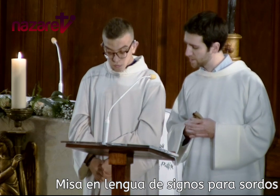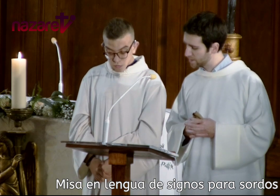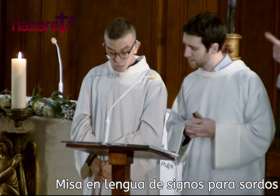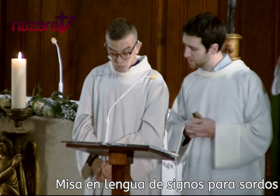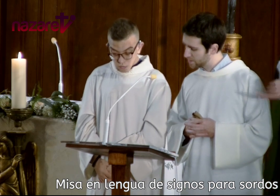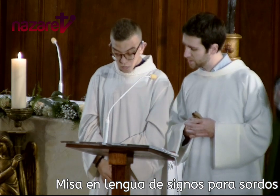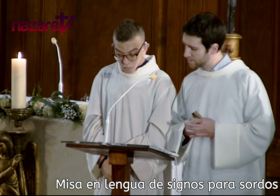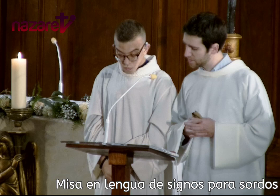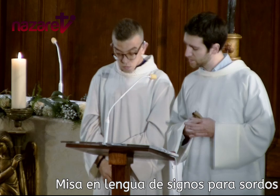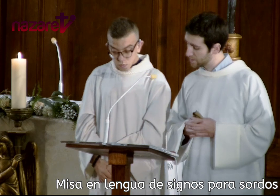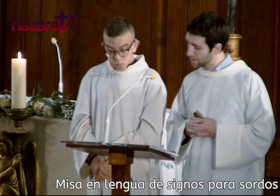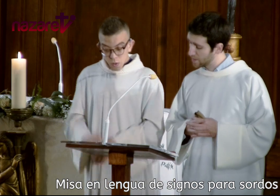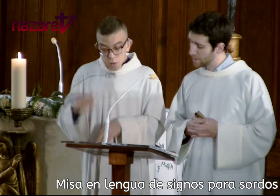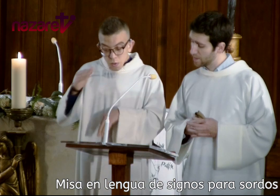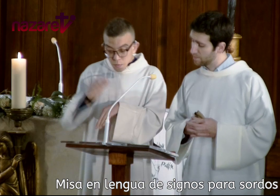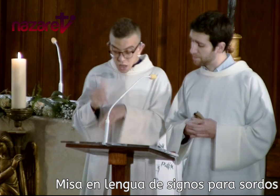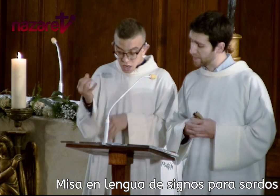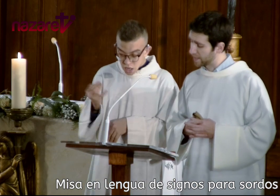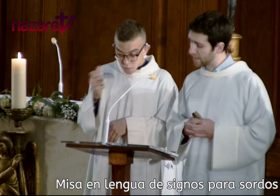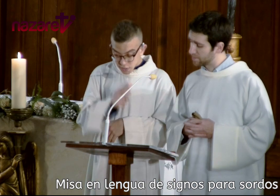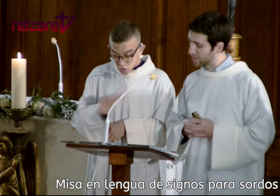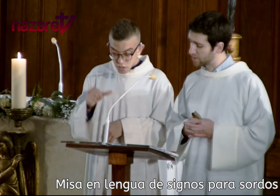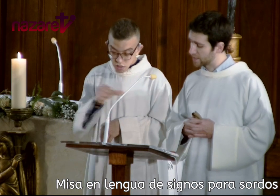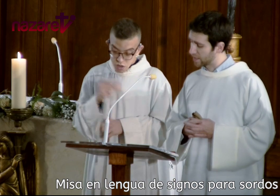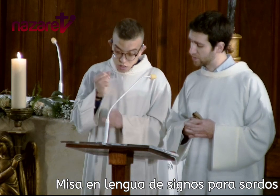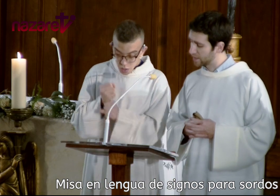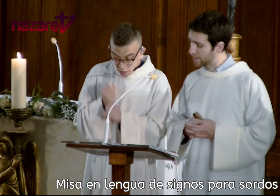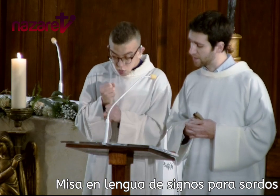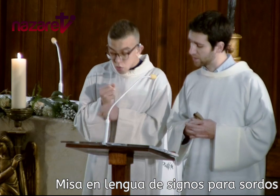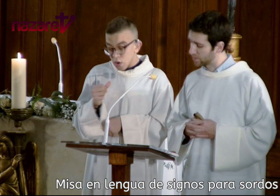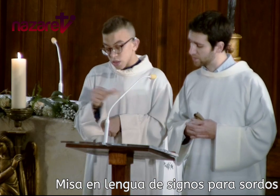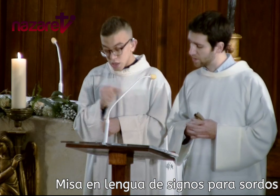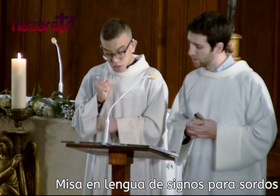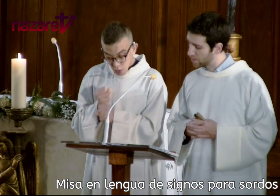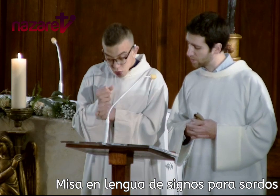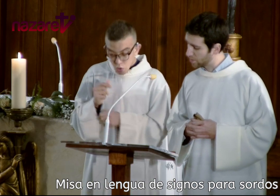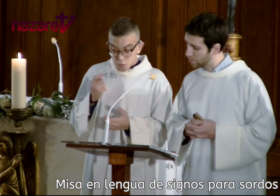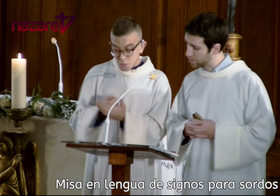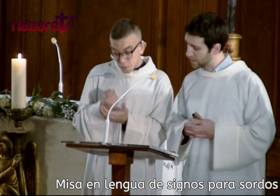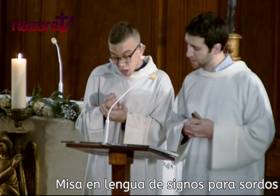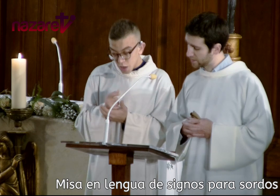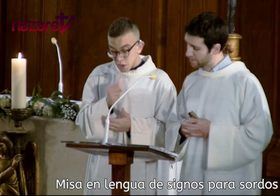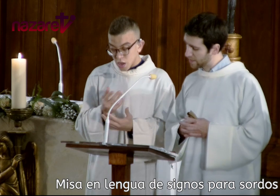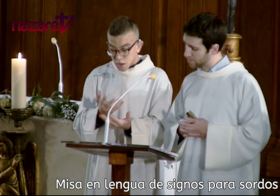padre para que las personas que no tienen trabajo o tienen trabajos